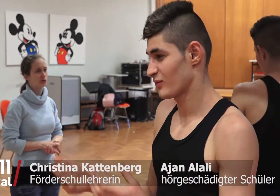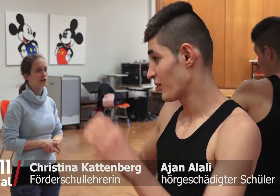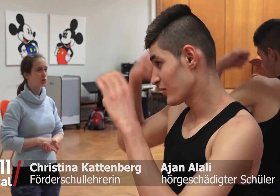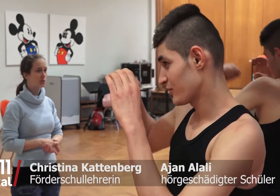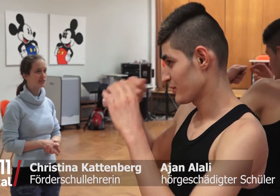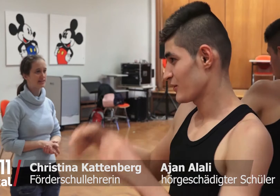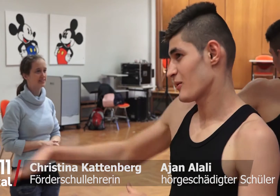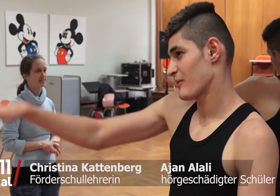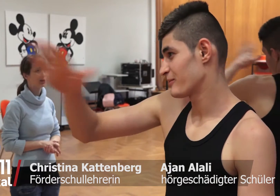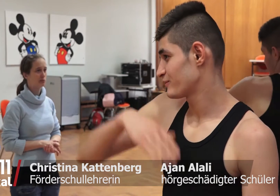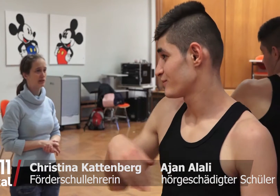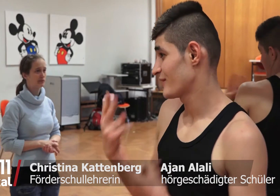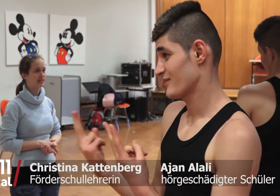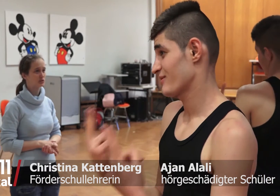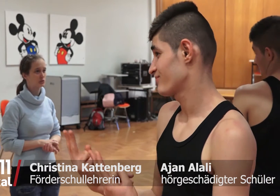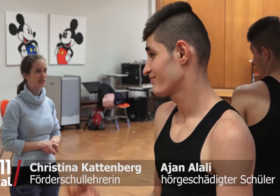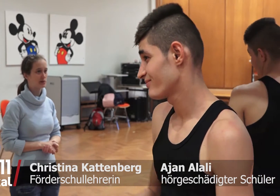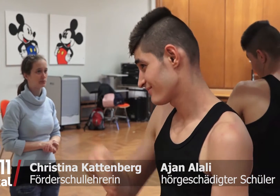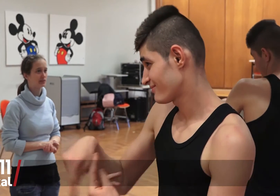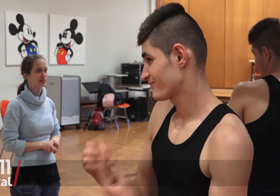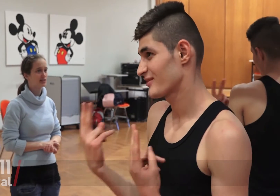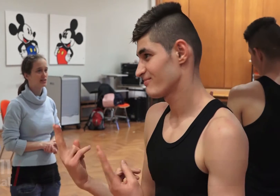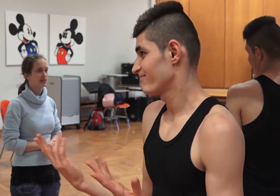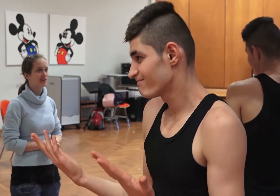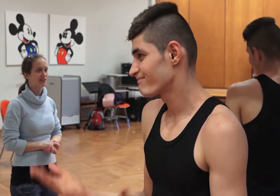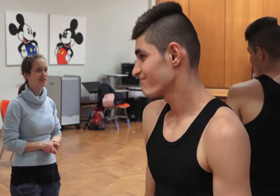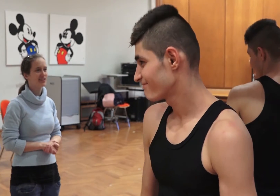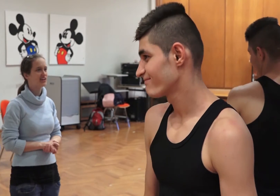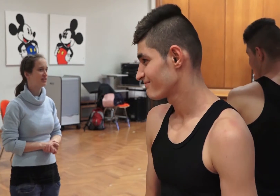in Gruppen tanzen, auch mit den Mädchen zusammen. Ja, er findet